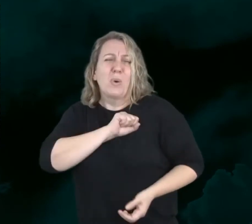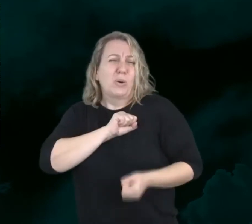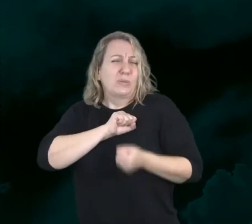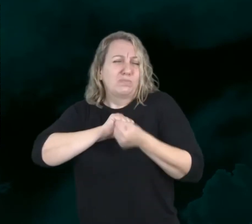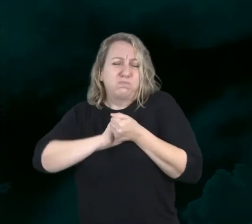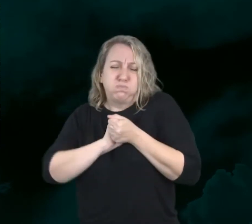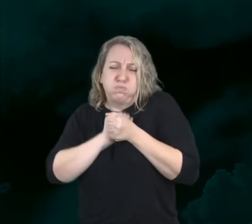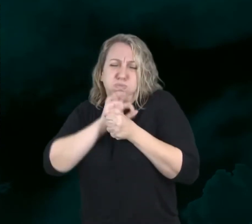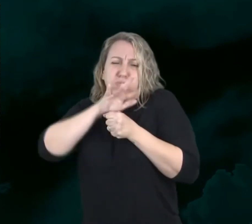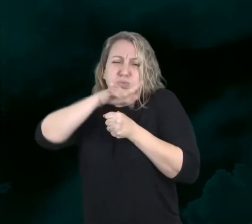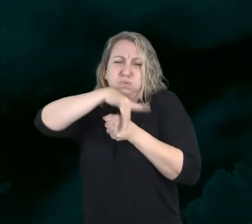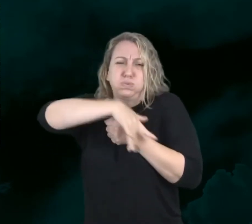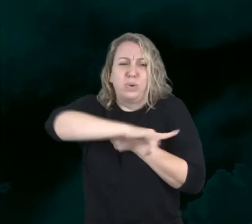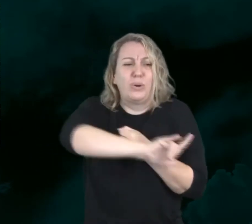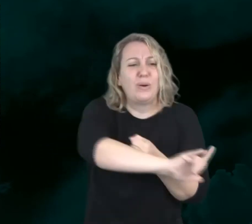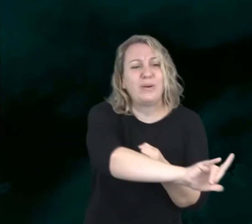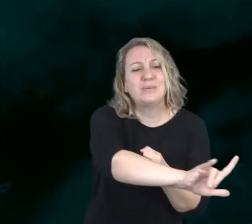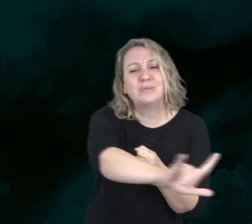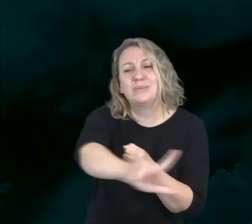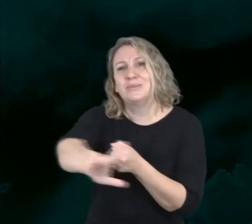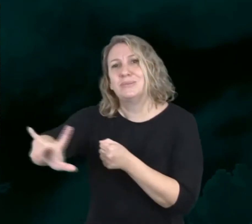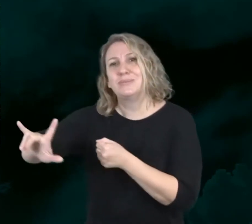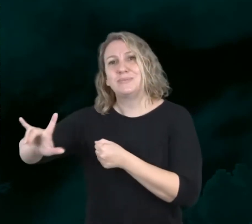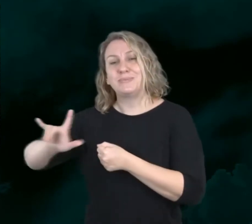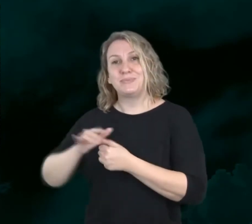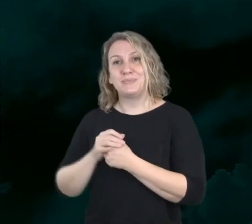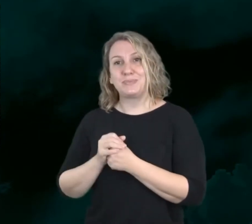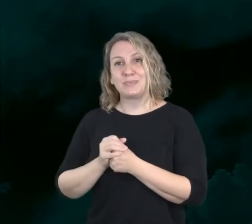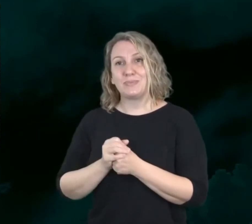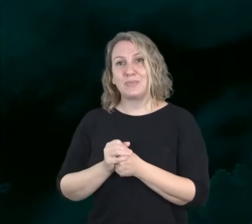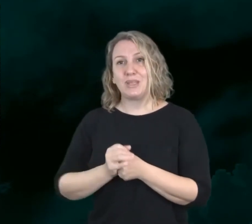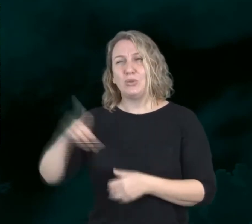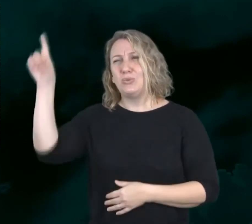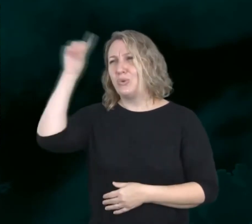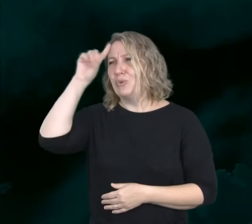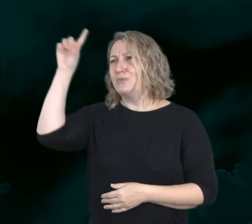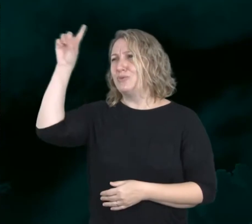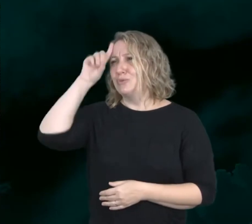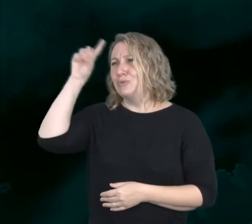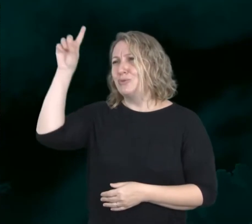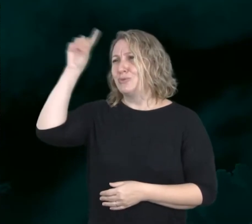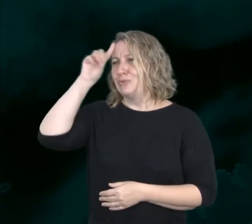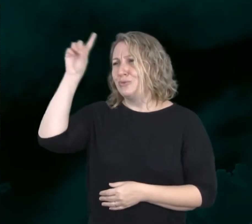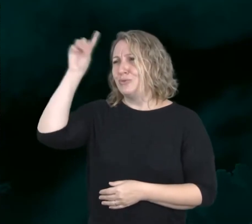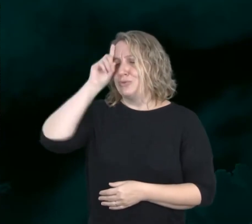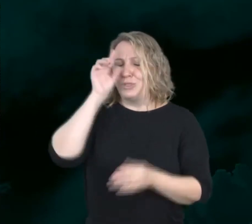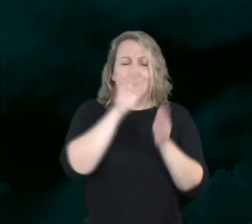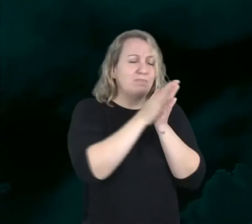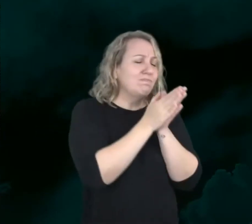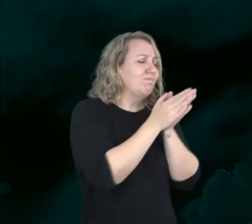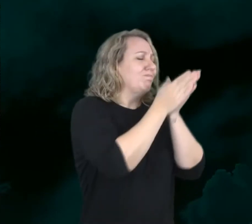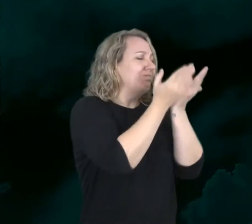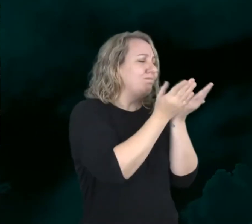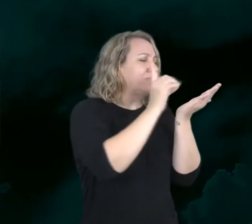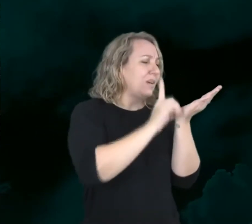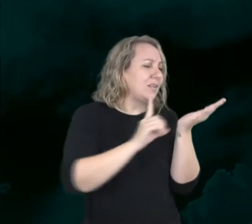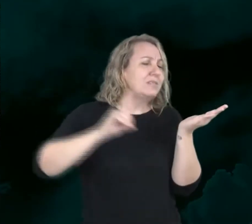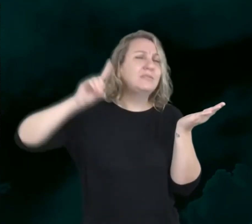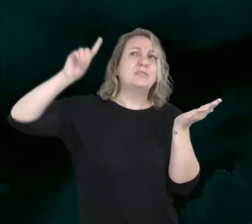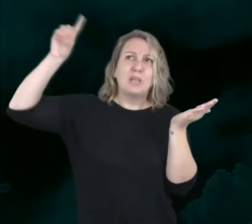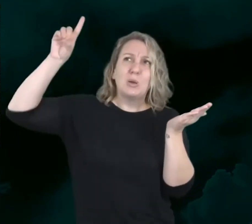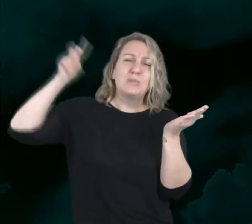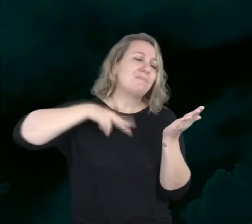Deus, com a natureza de Deus, quanto mais o dia passa recebendo mais a palavra fundamental e palavra profética, estamos